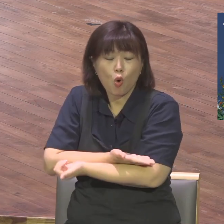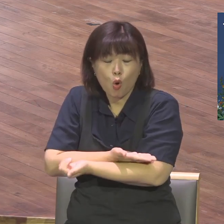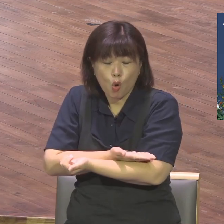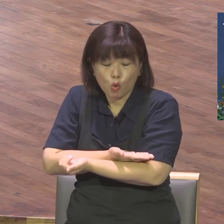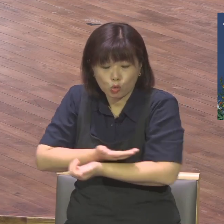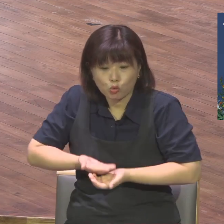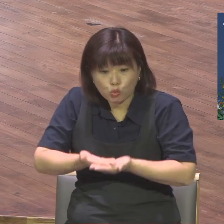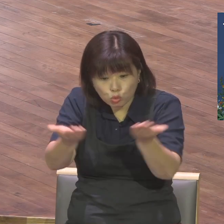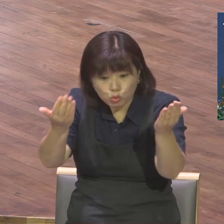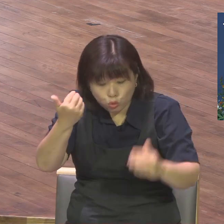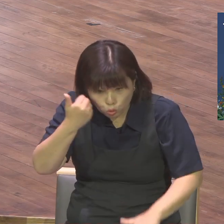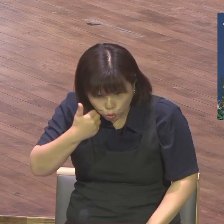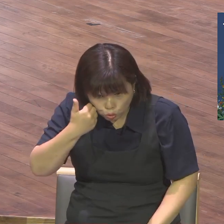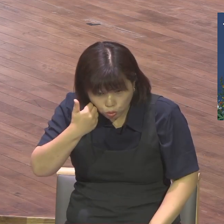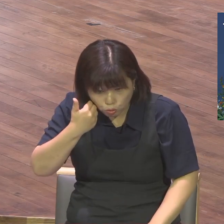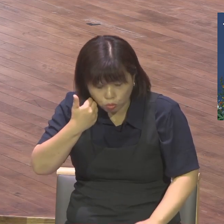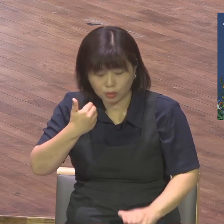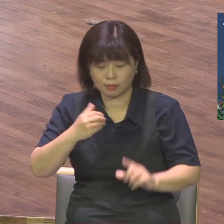그 거루터기에게